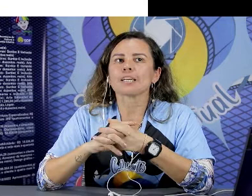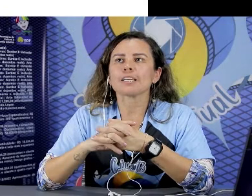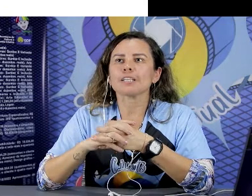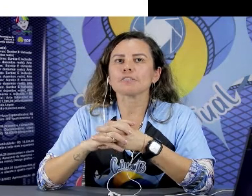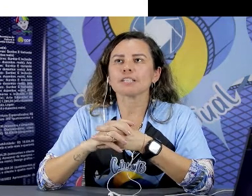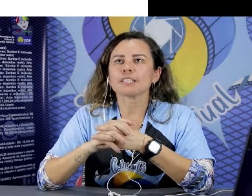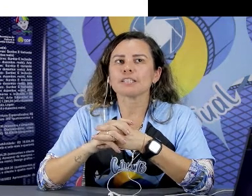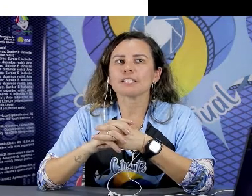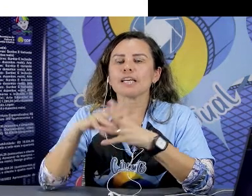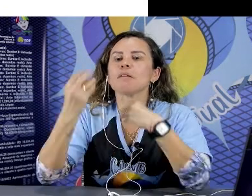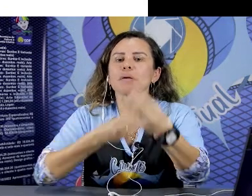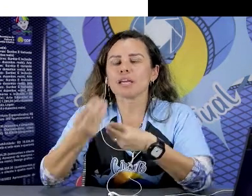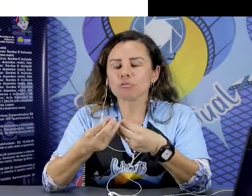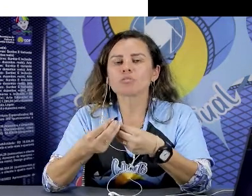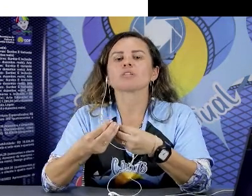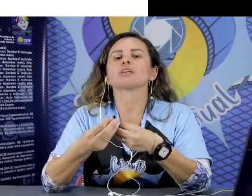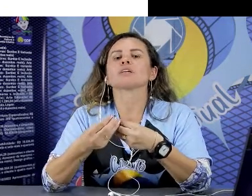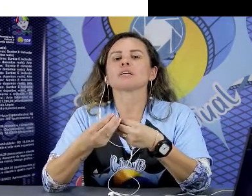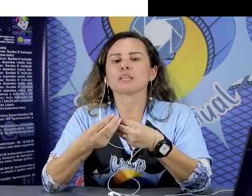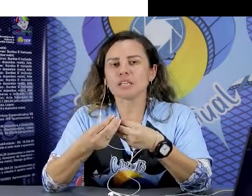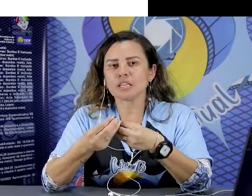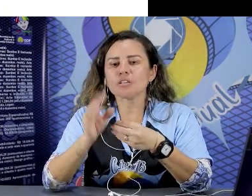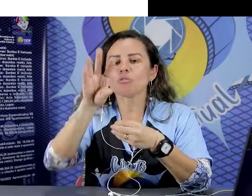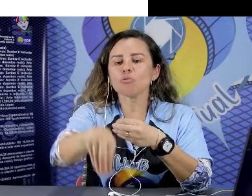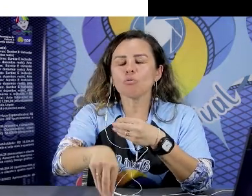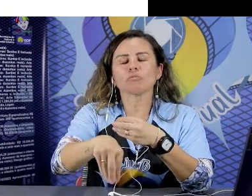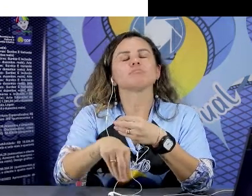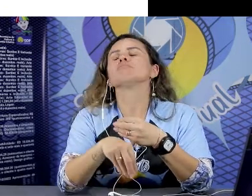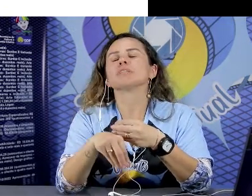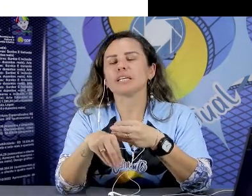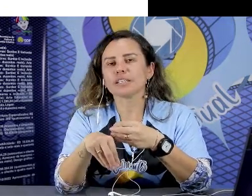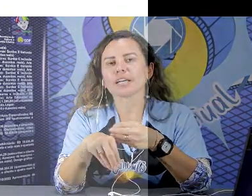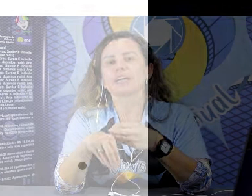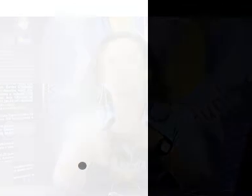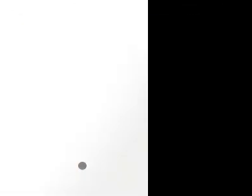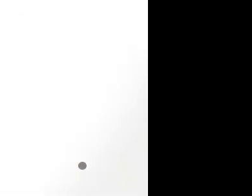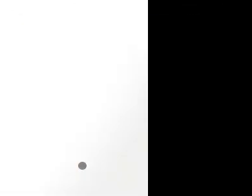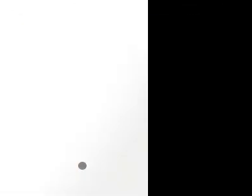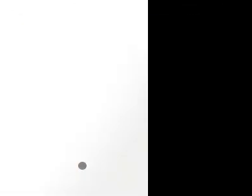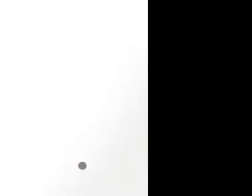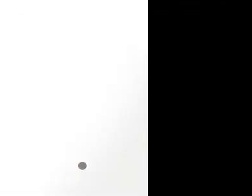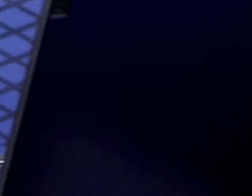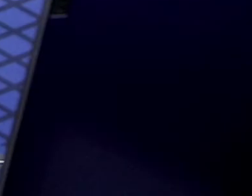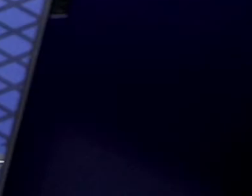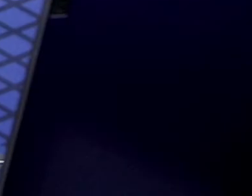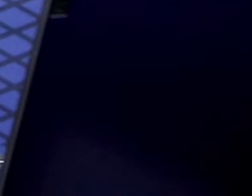ele não vai ter elementos que incluam ele naquela comunidade, né? Ele vai